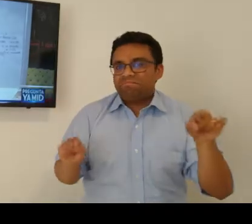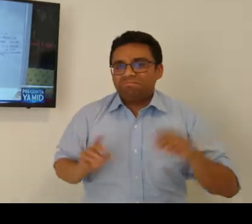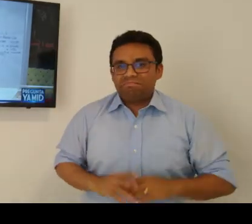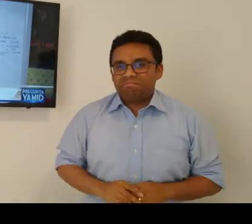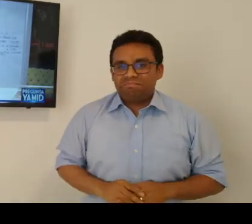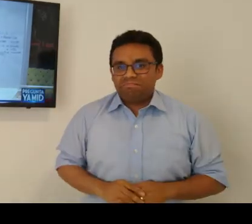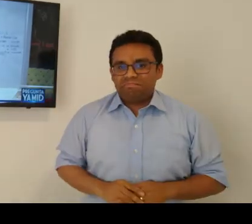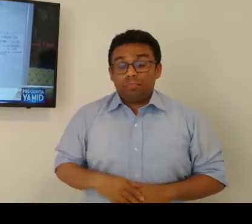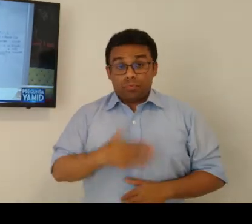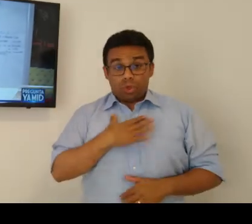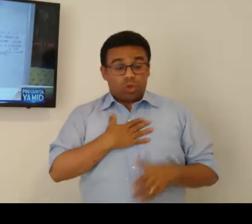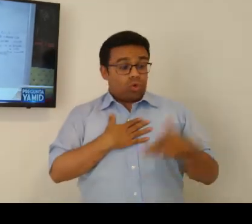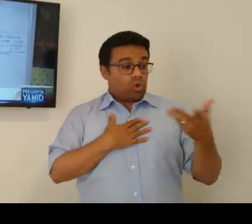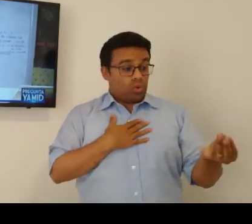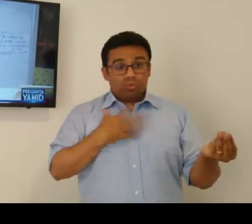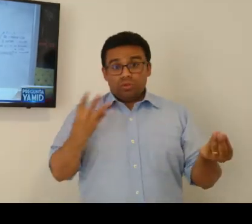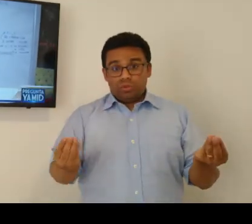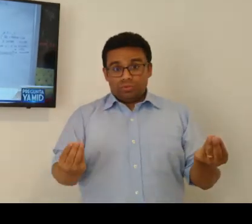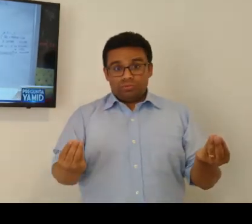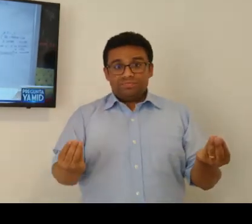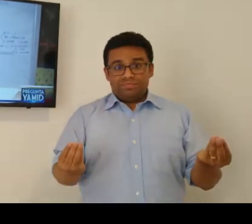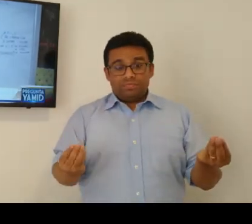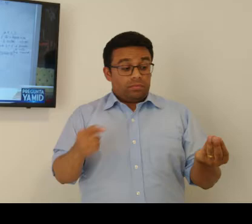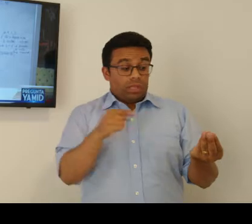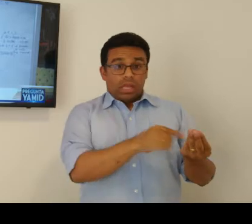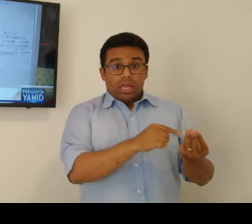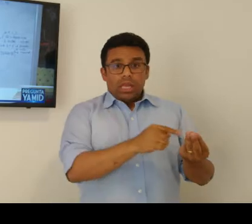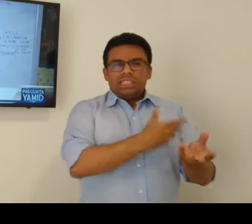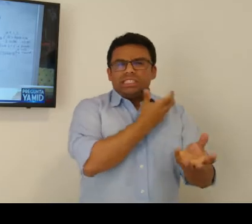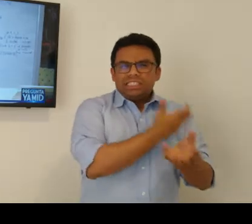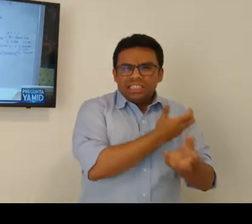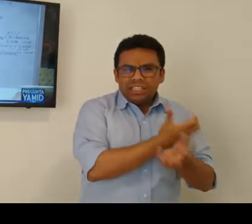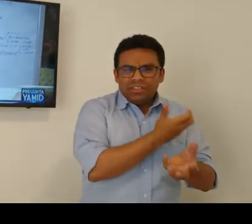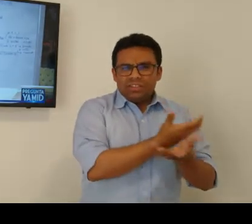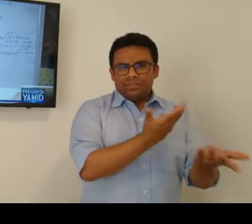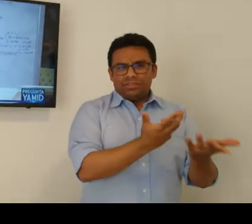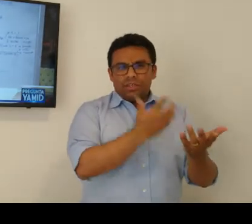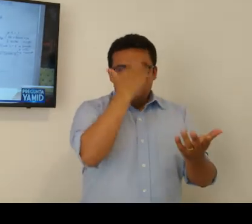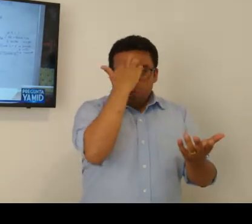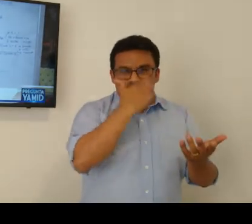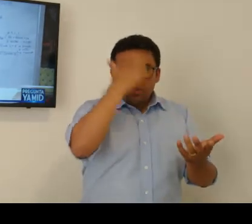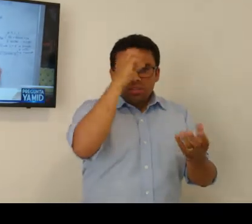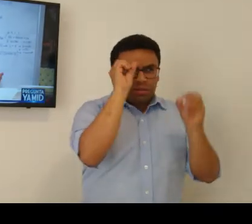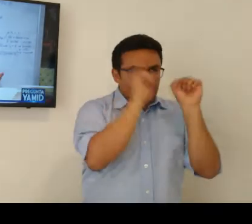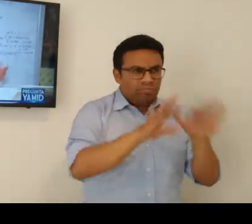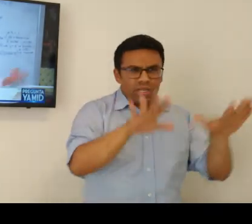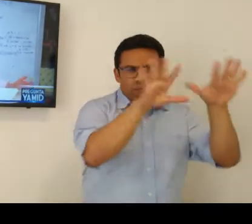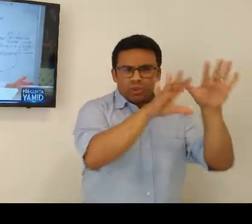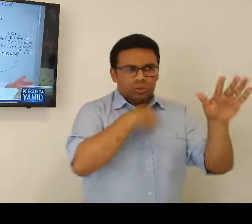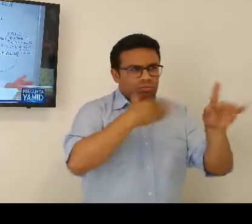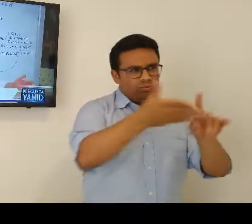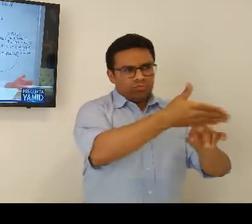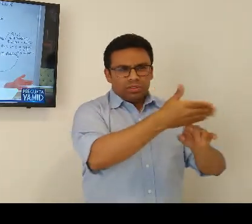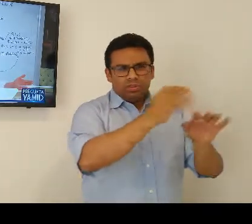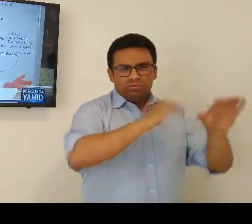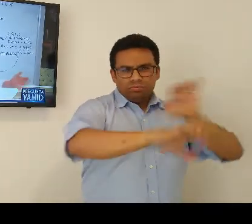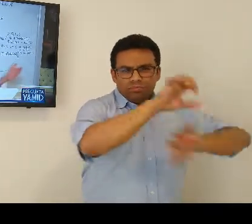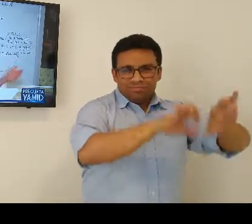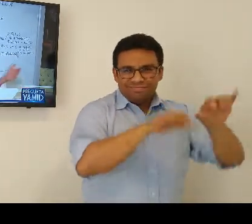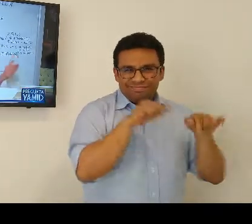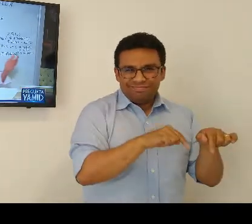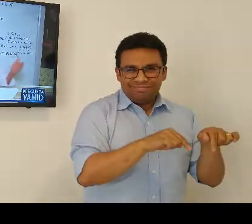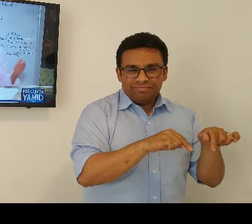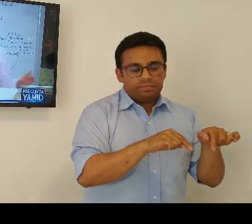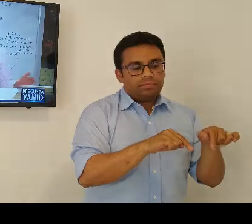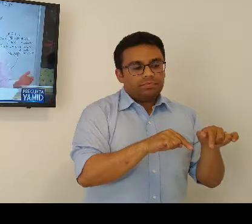expertos. Uno de científicos y epidemiólogos que me dice cómo va evolucionando la enfermedad y para qué debo prepararme. Y el otro de economistas,